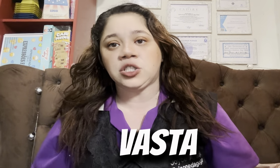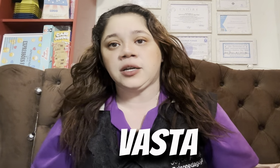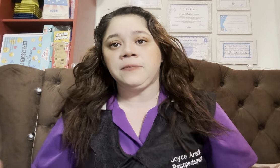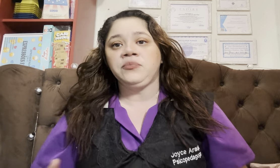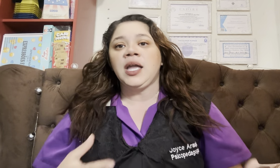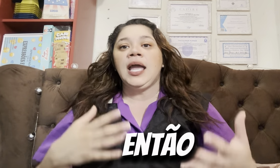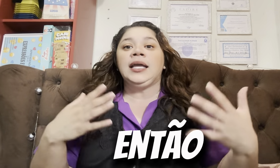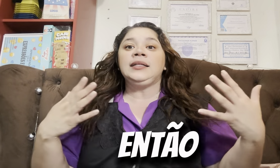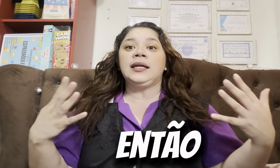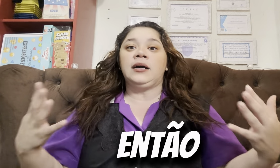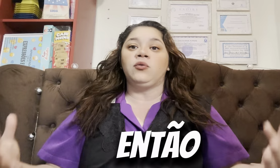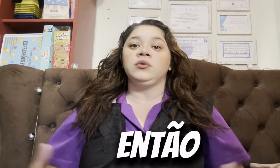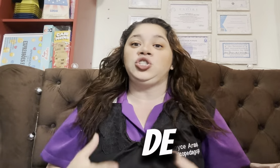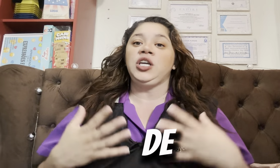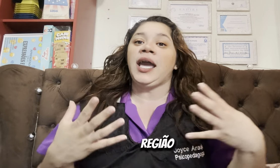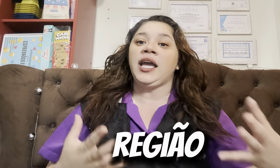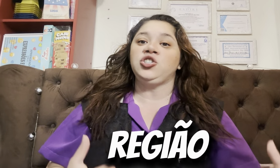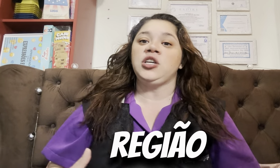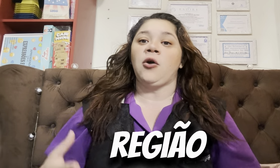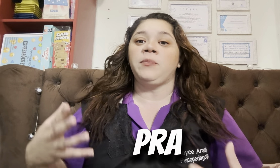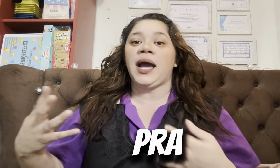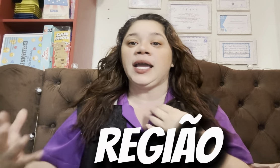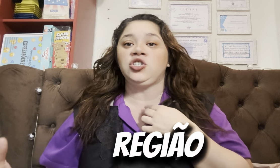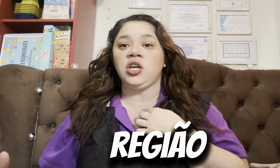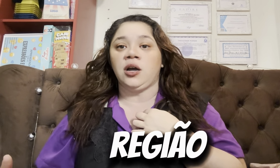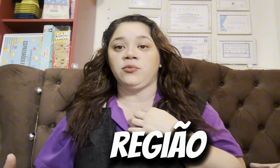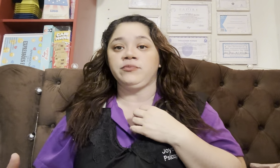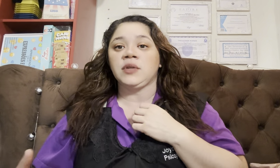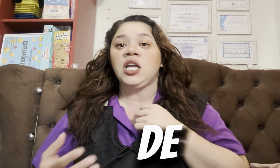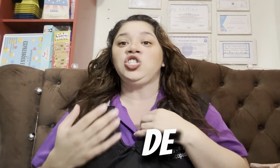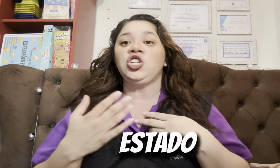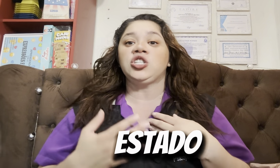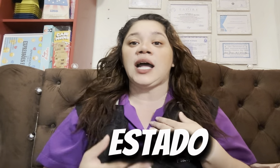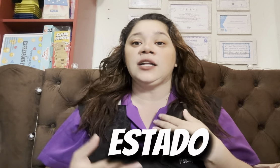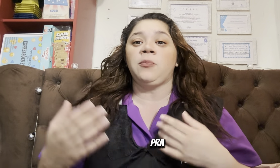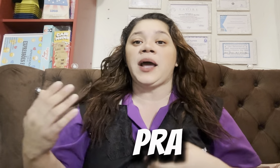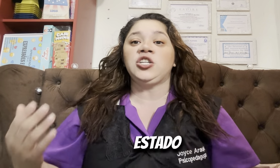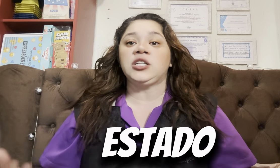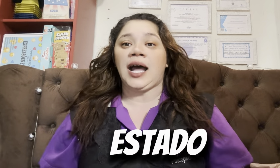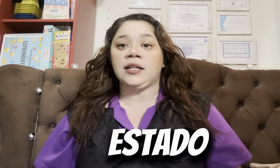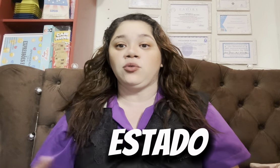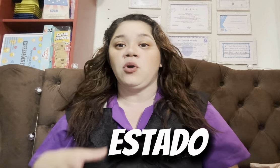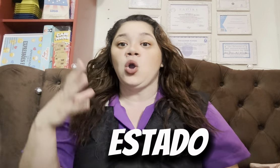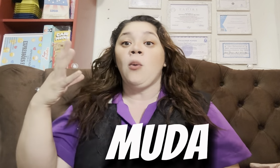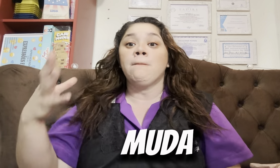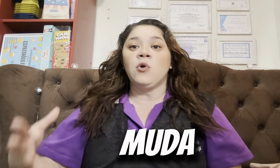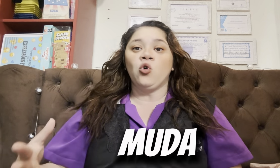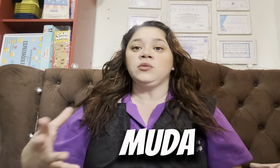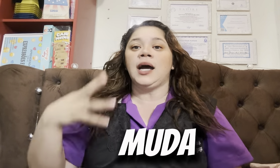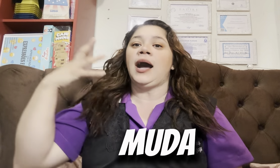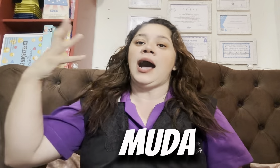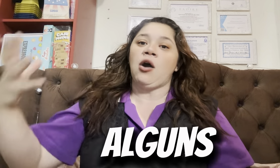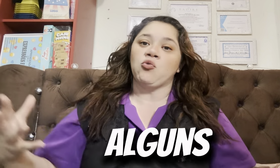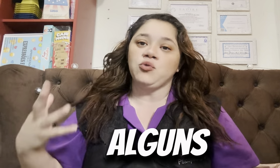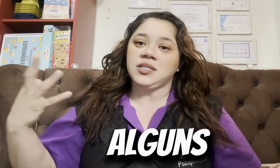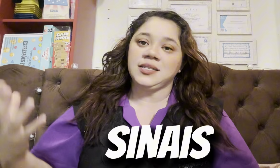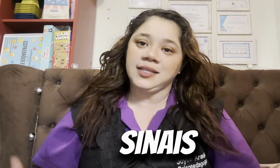vasta, então, de região para região, de estado para estado, muda alguns